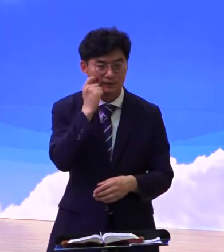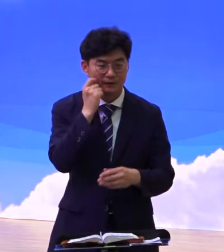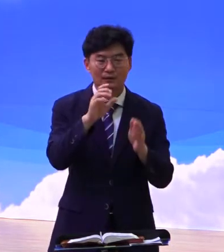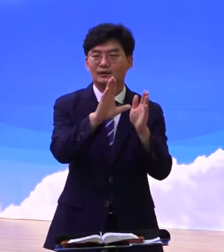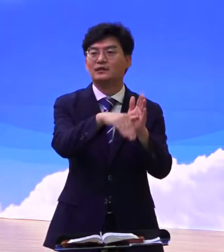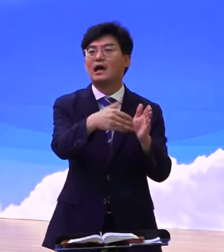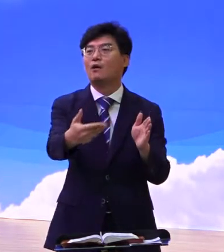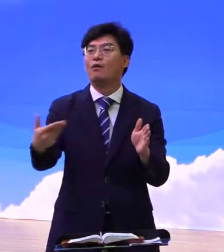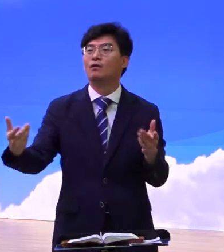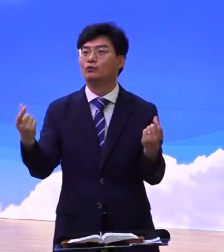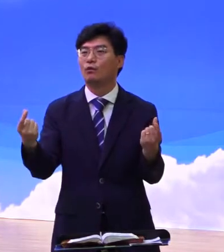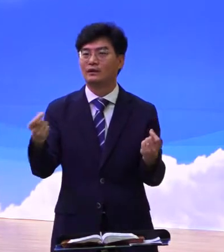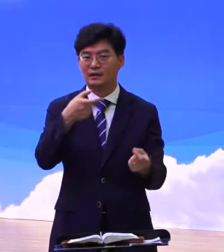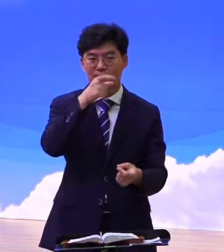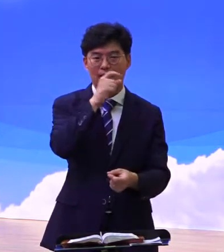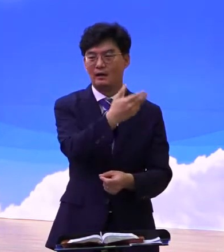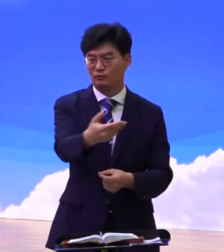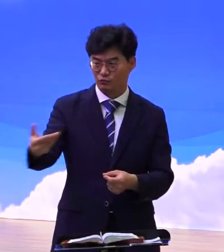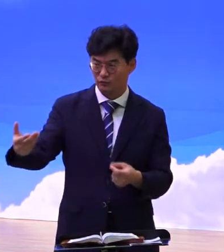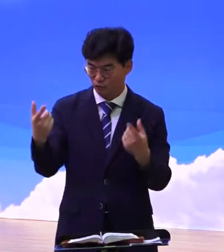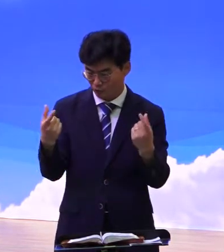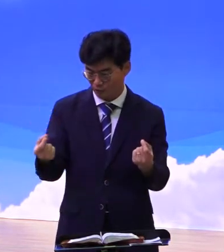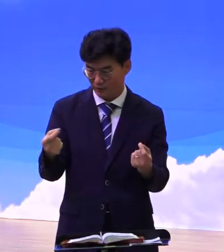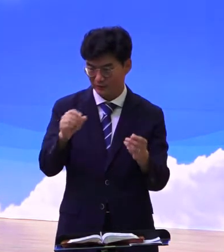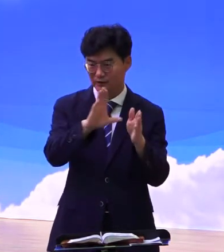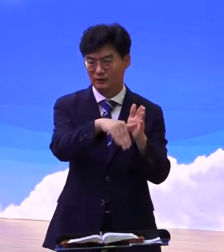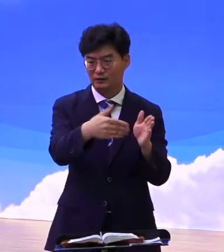빠른 속도로 이 시대는 흘러가고 있습니다.